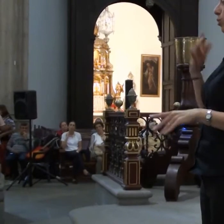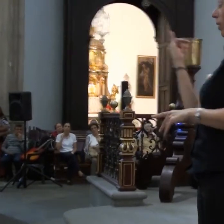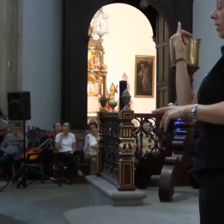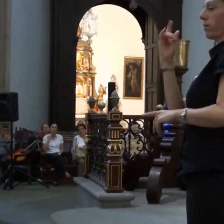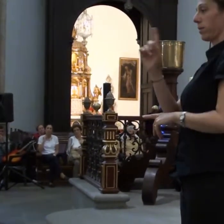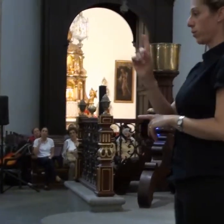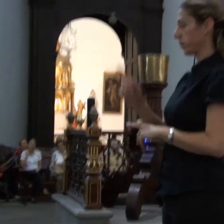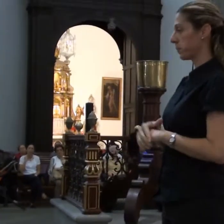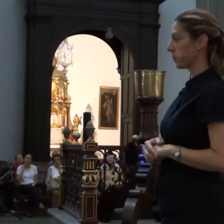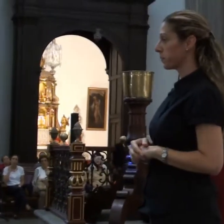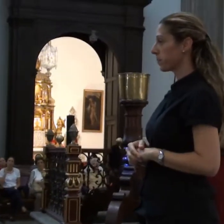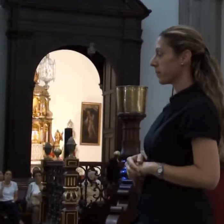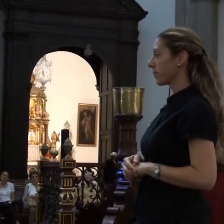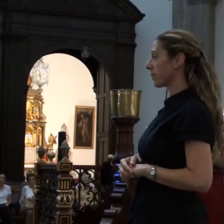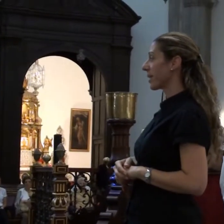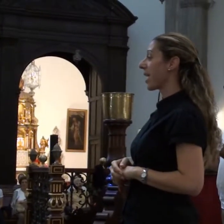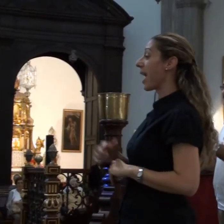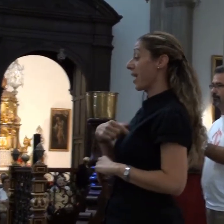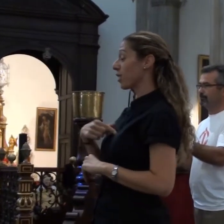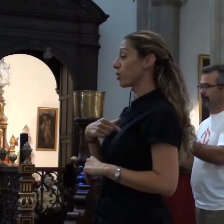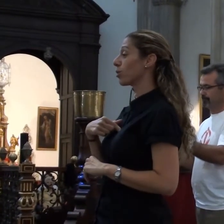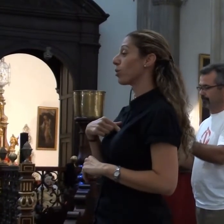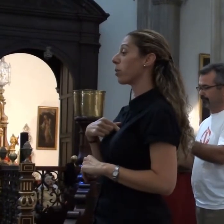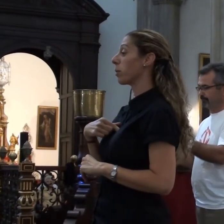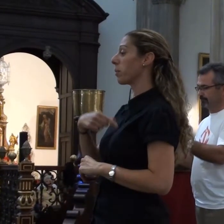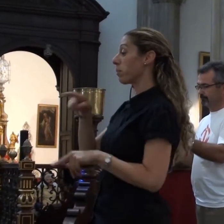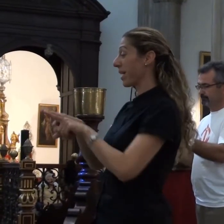vemos hacer hermanos